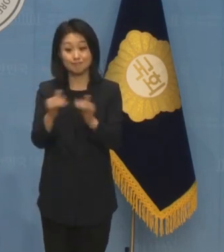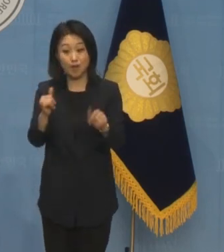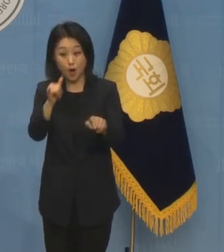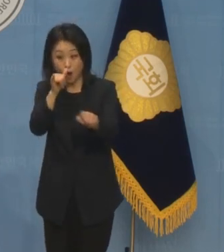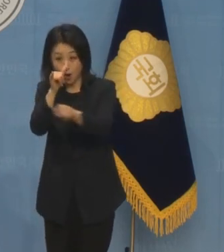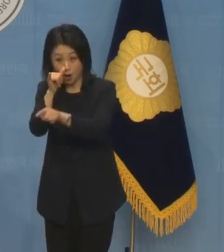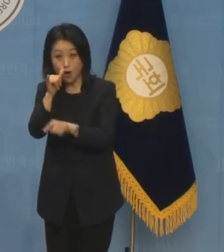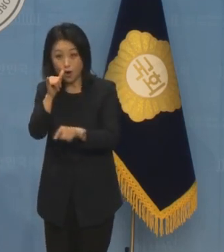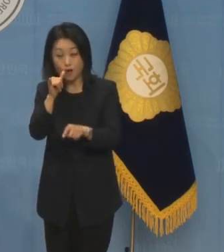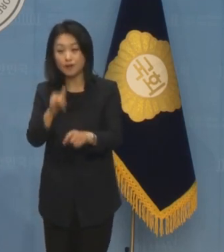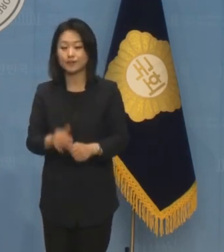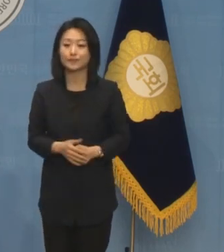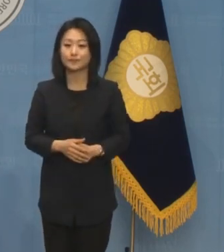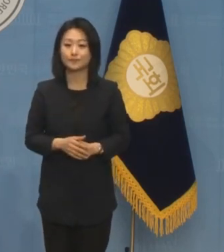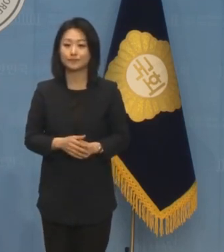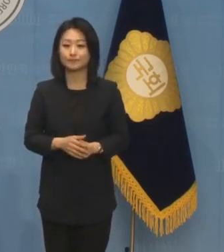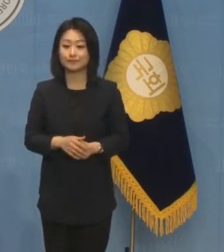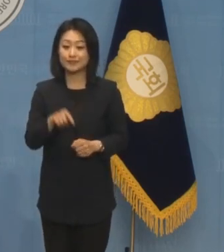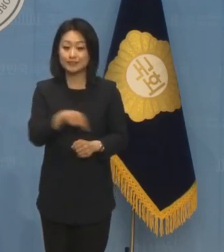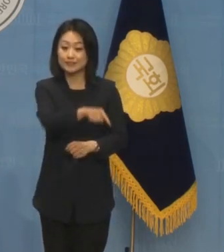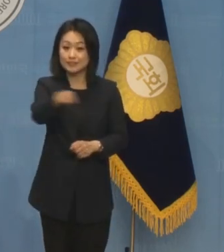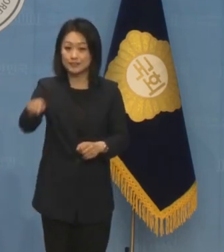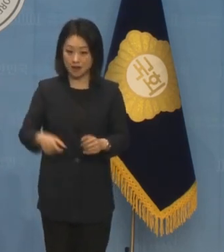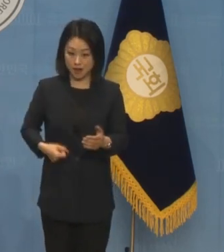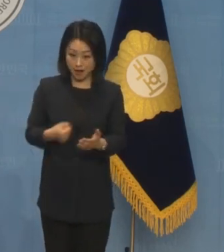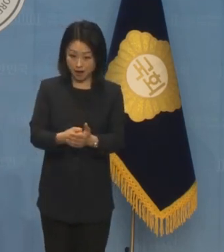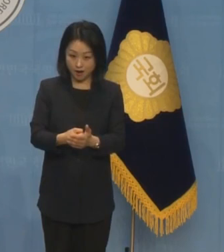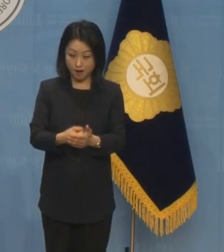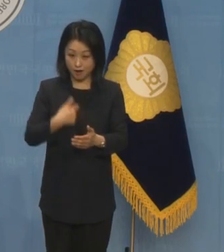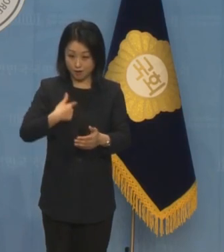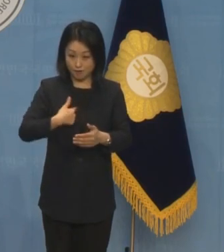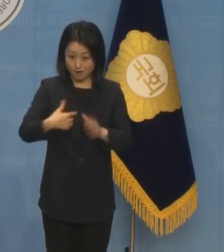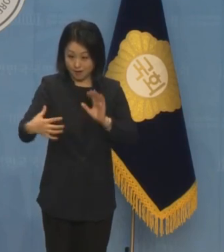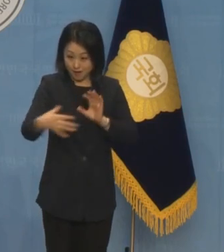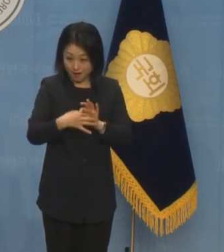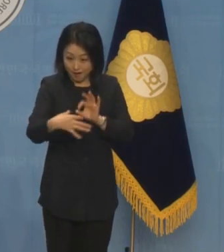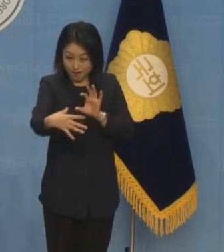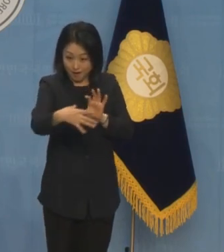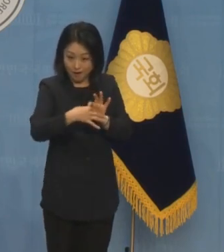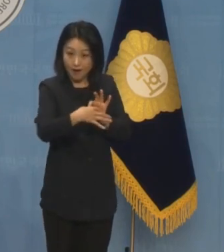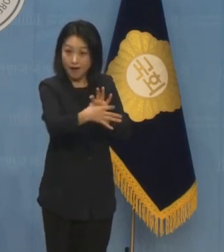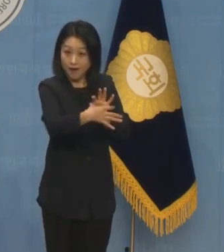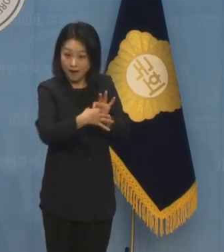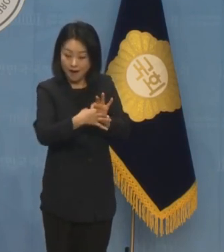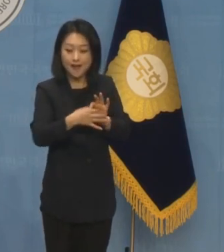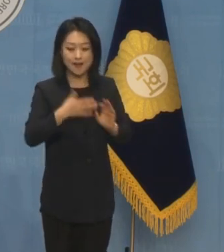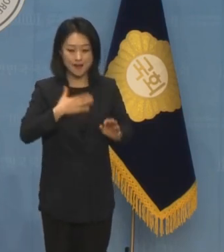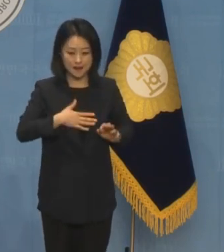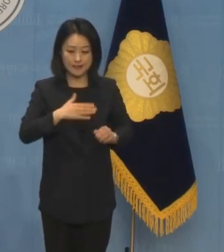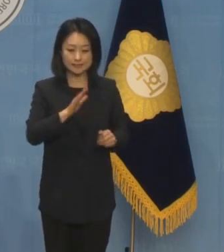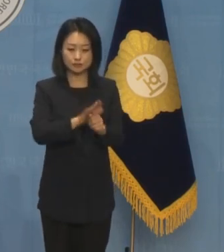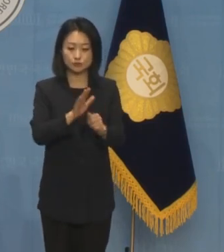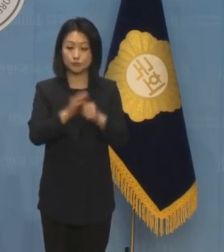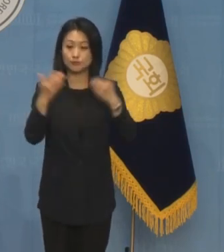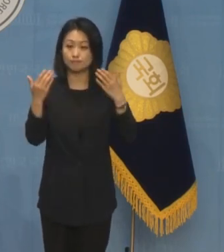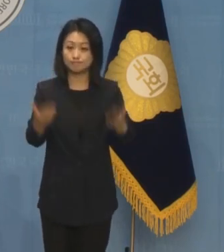것입니다. 우리에게는 그분들의 용기가 성과를 낼 수 있도록 지원할 사명이